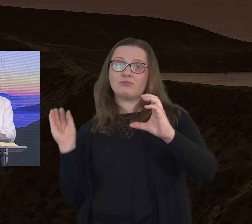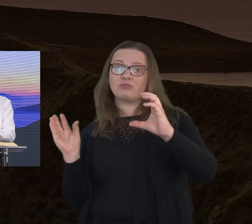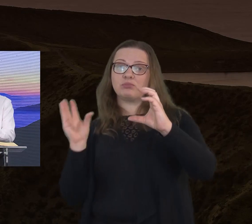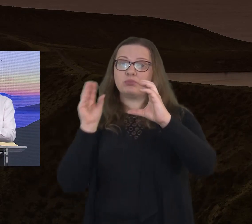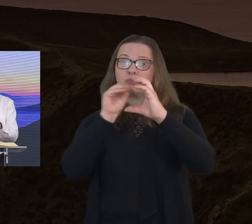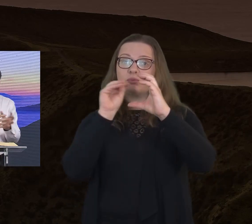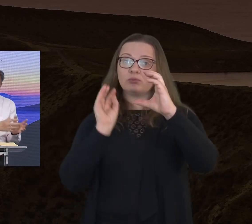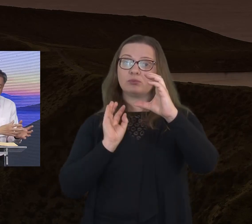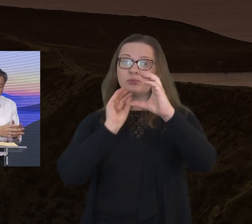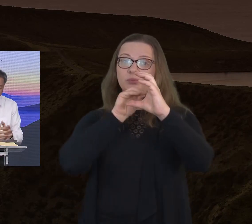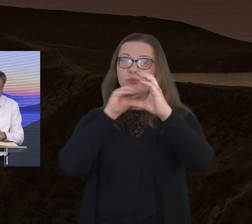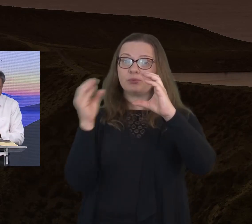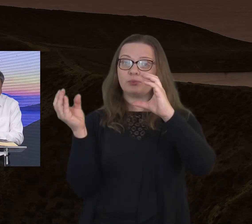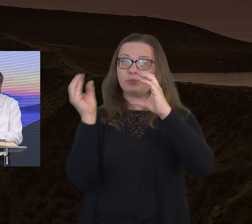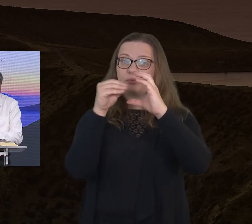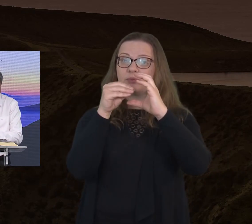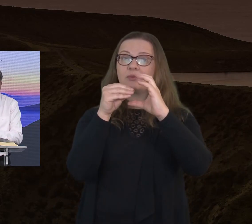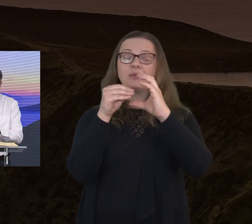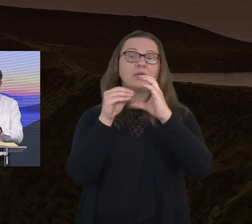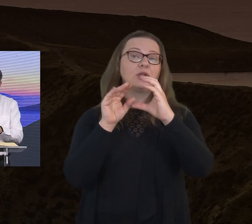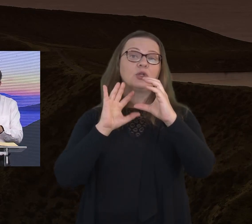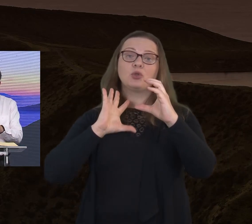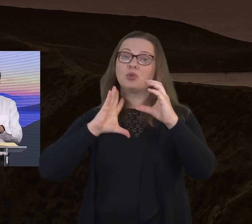somatizou, não é isso?